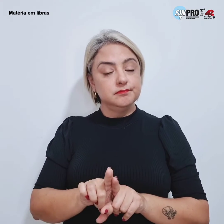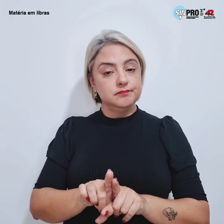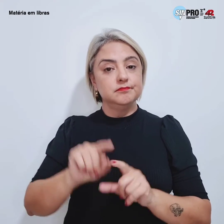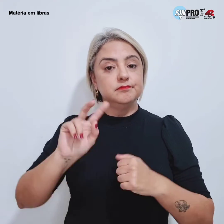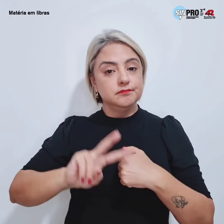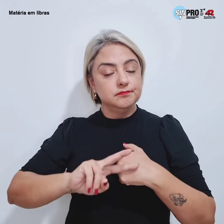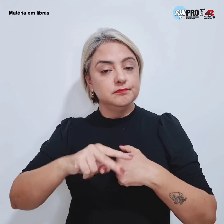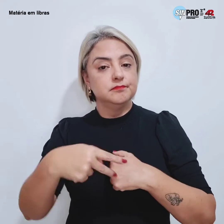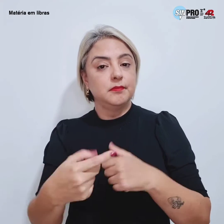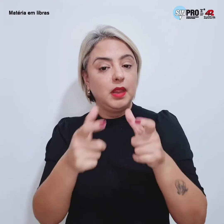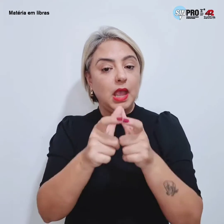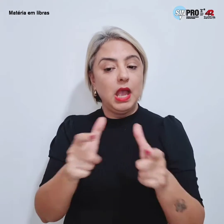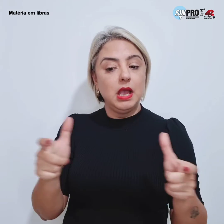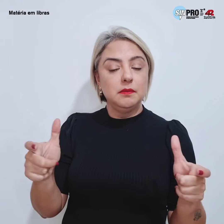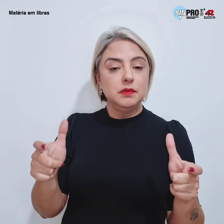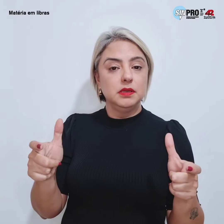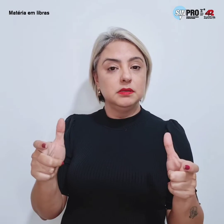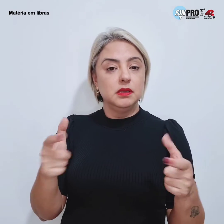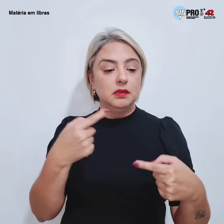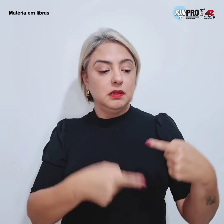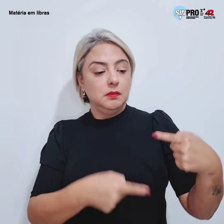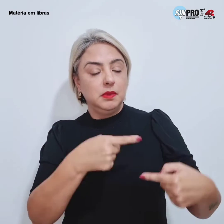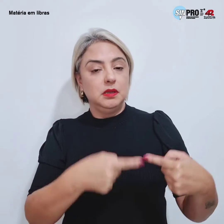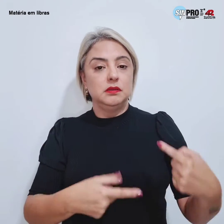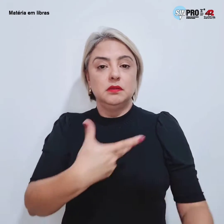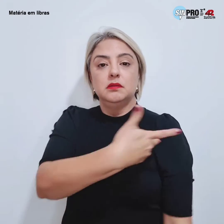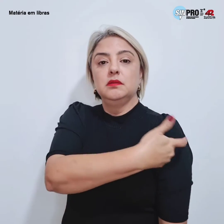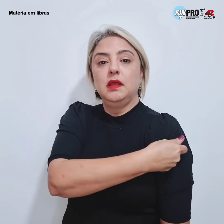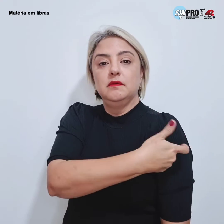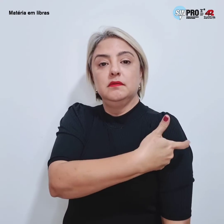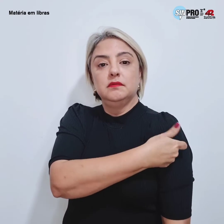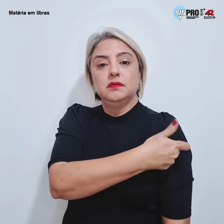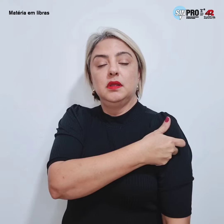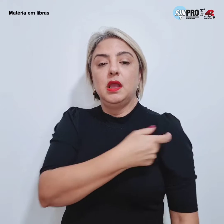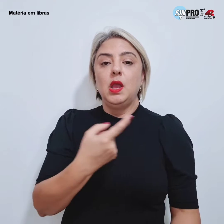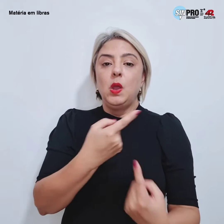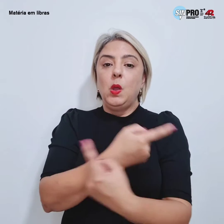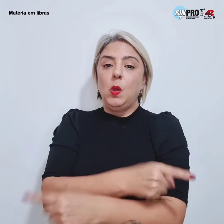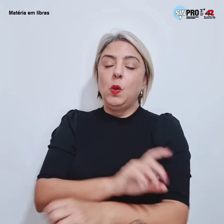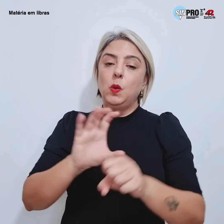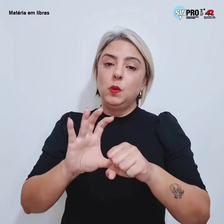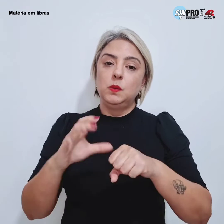a ampliação da política de vacinação contra o Covid-19.